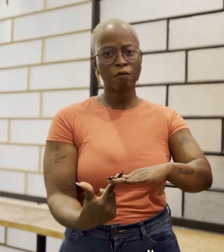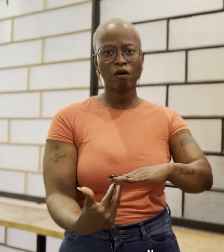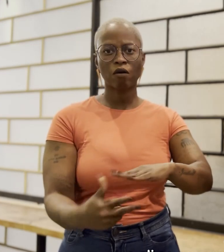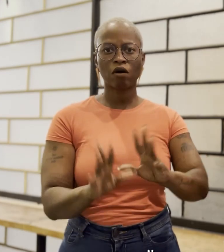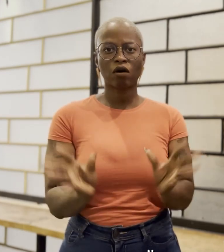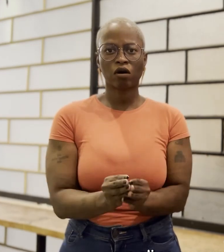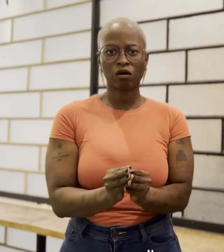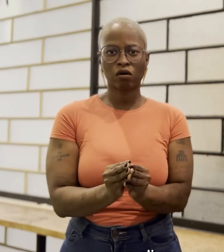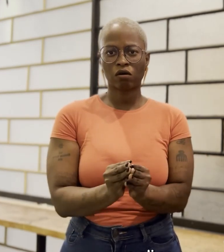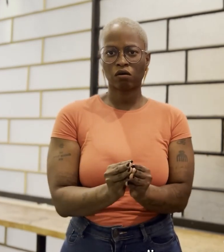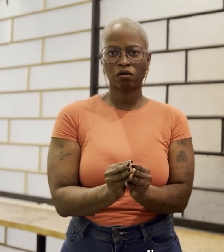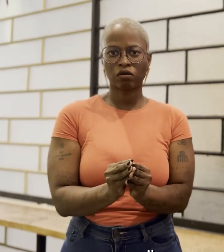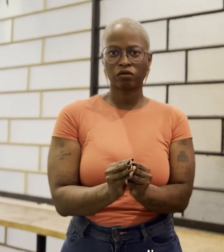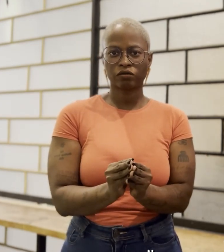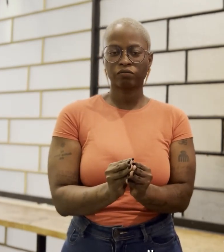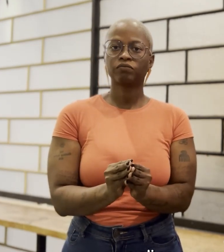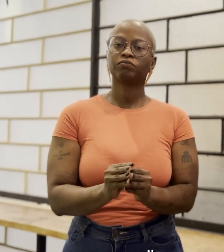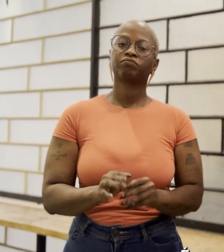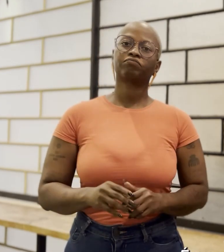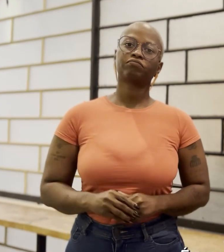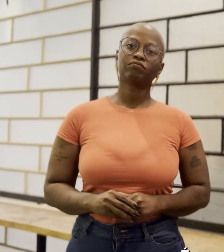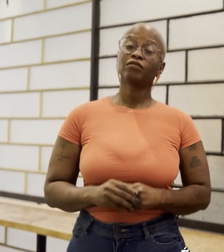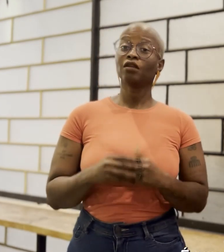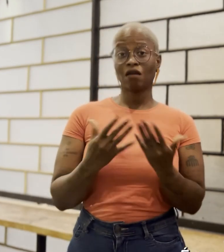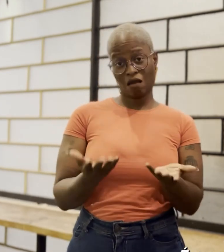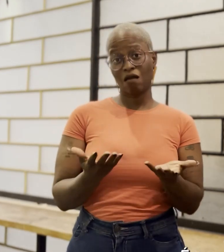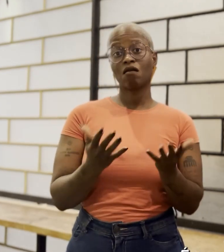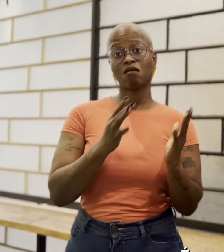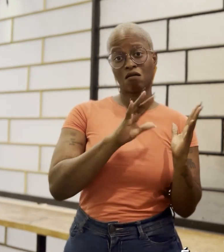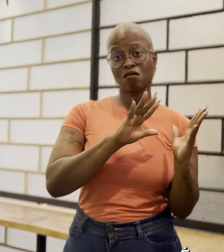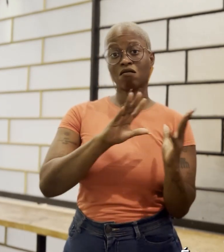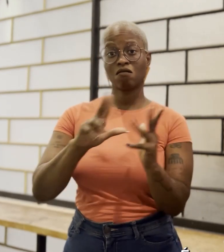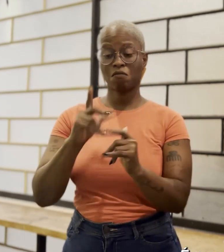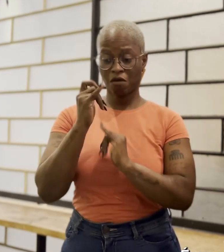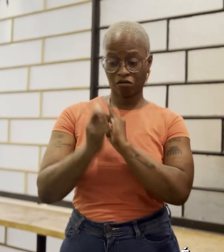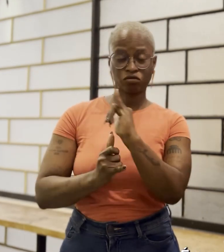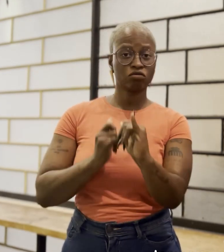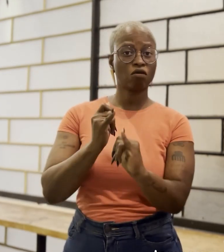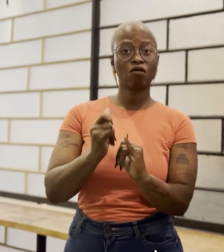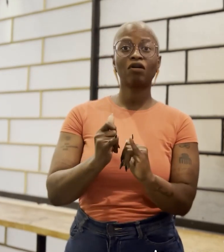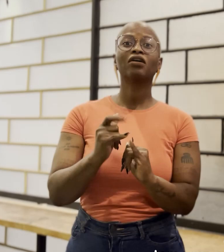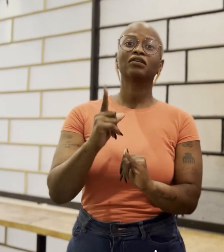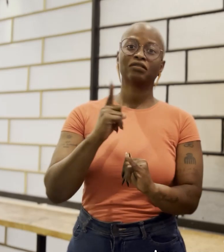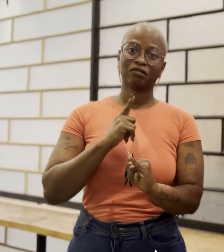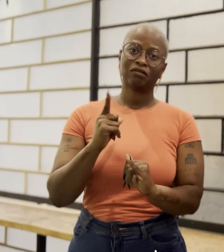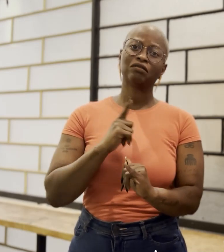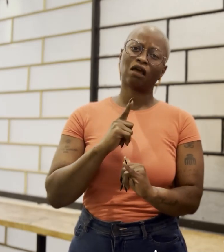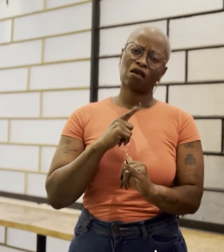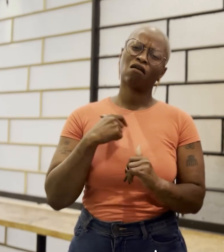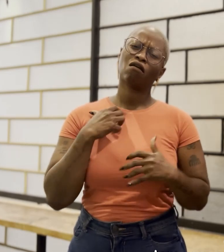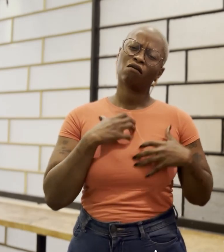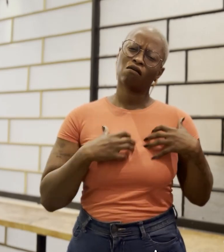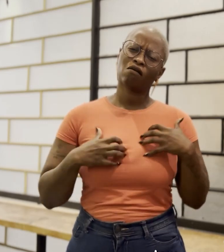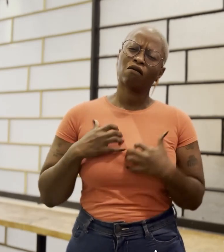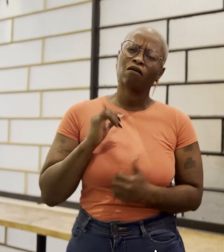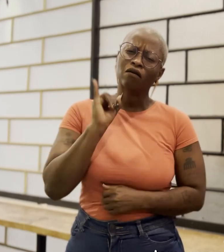história de Ícaro. É uma história que tem uma certa melancolia,